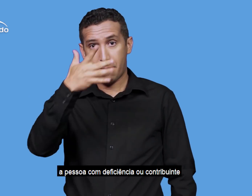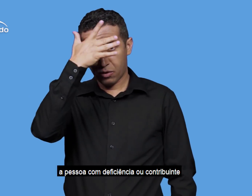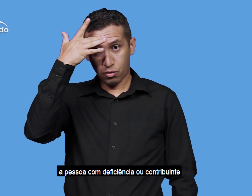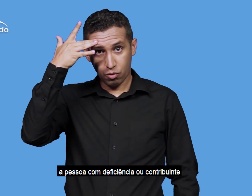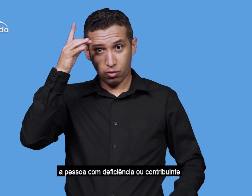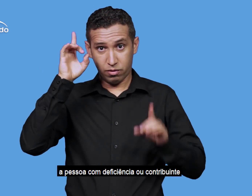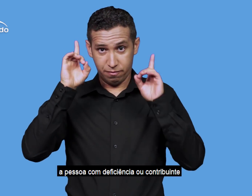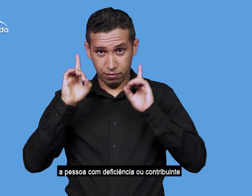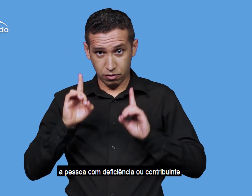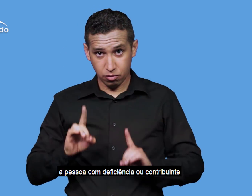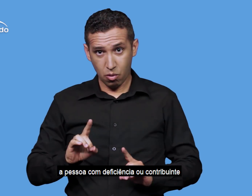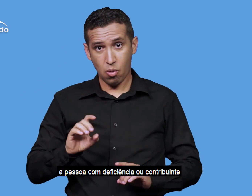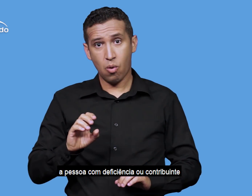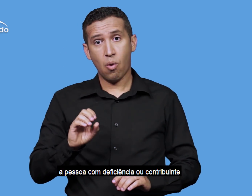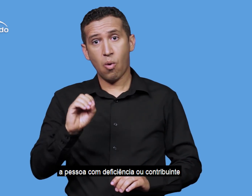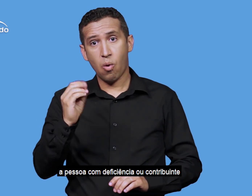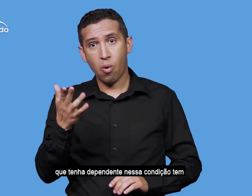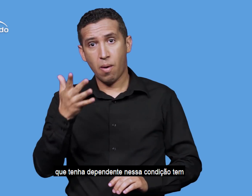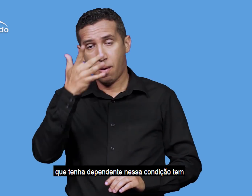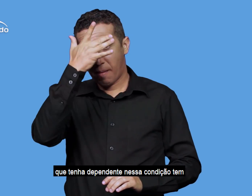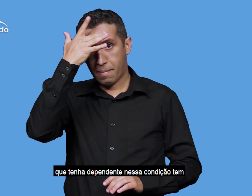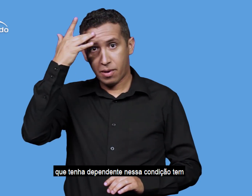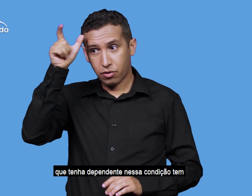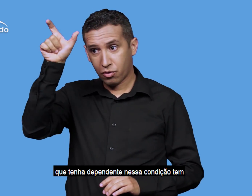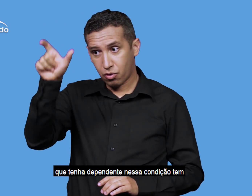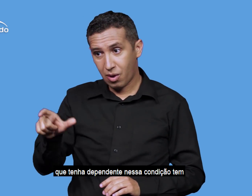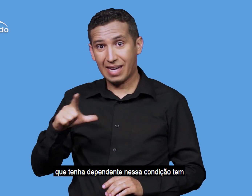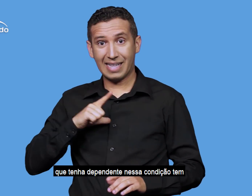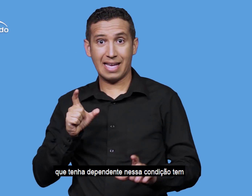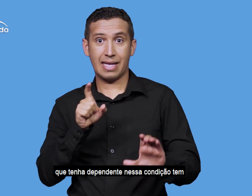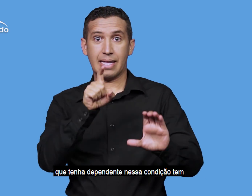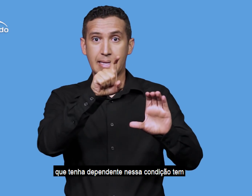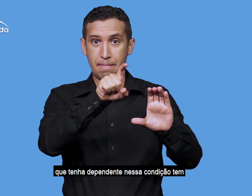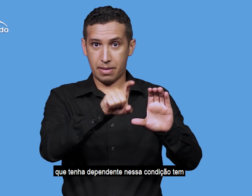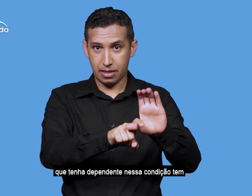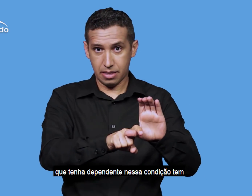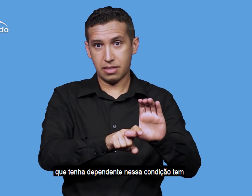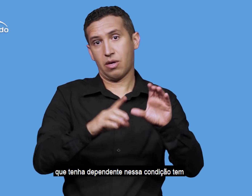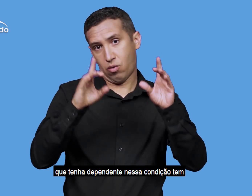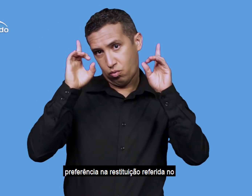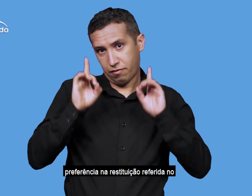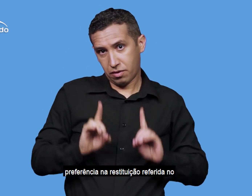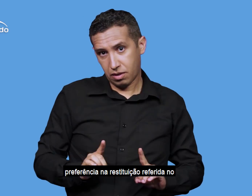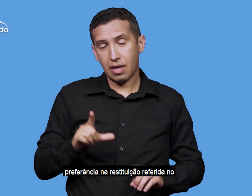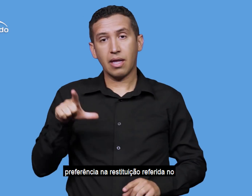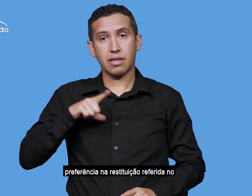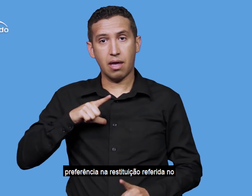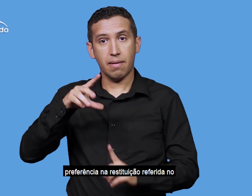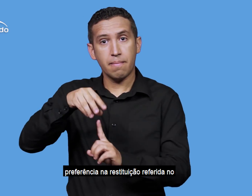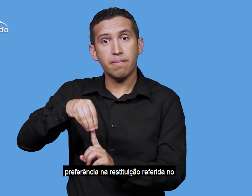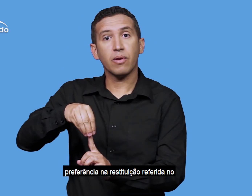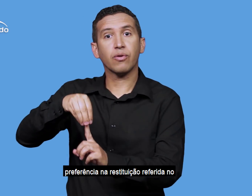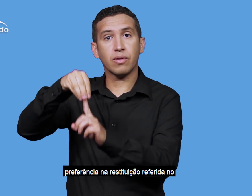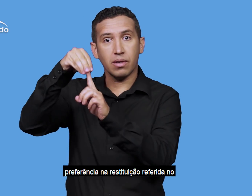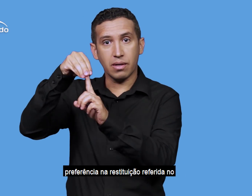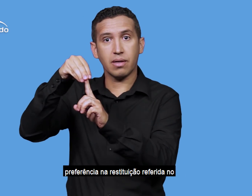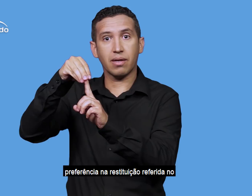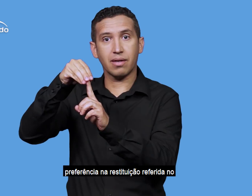deficiência ou contribuinte que tenha dependente nessa condição tem preferência na restituição referida